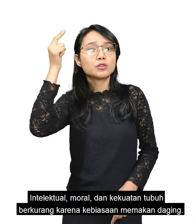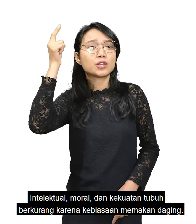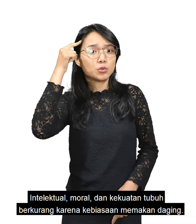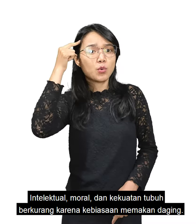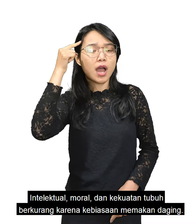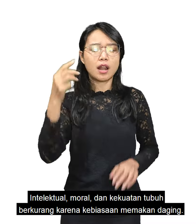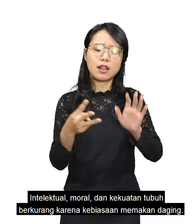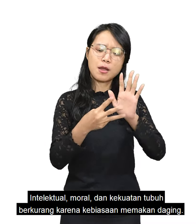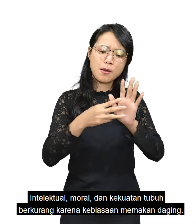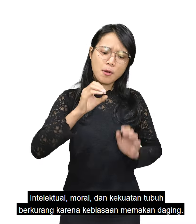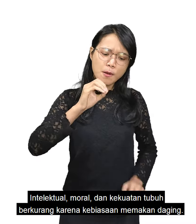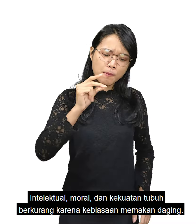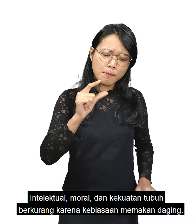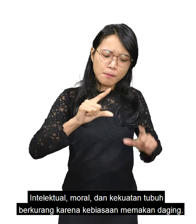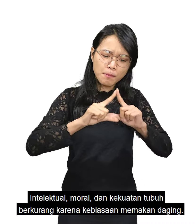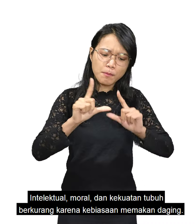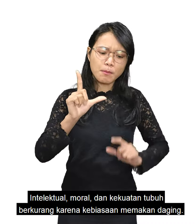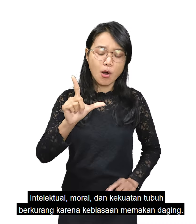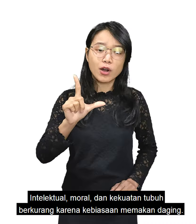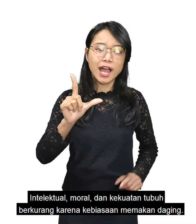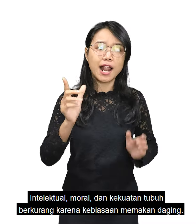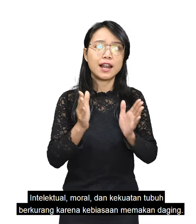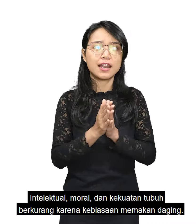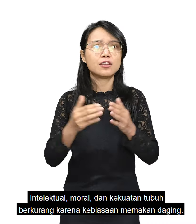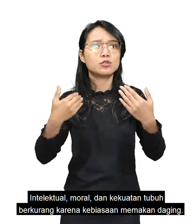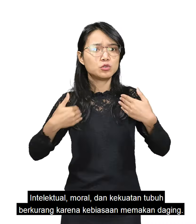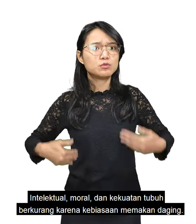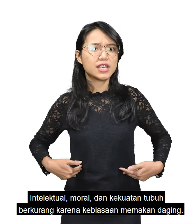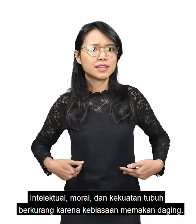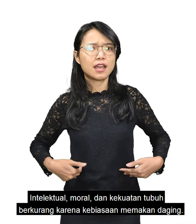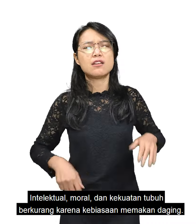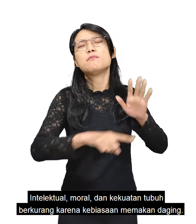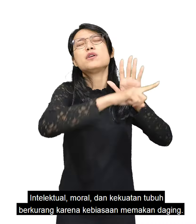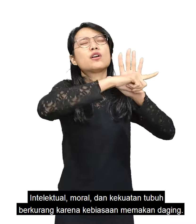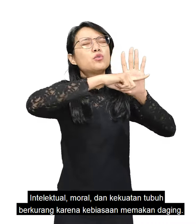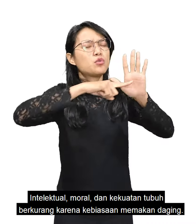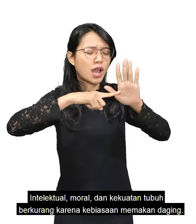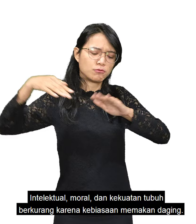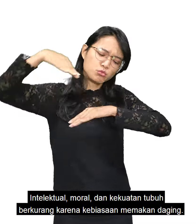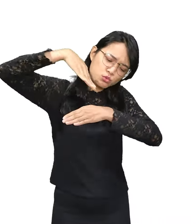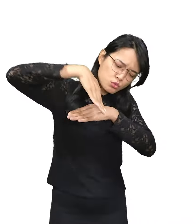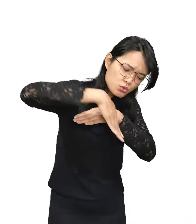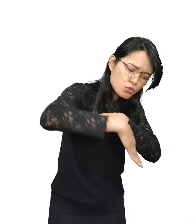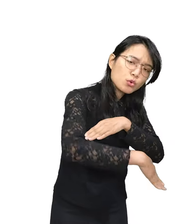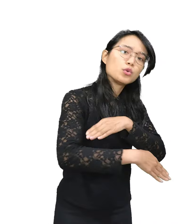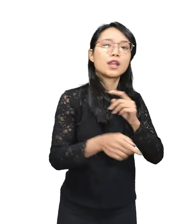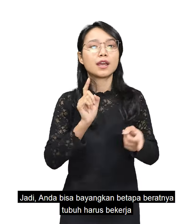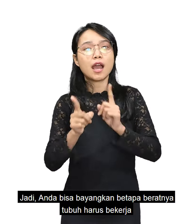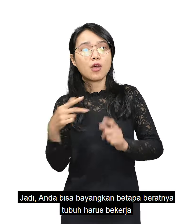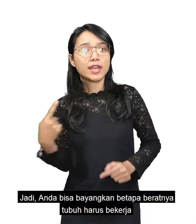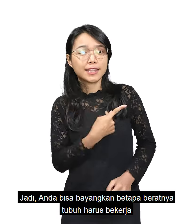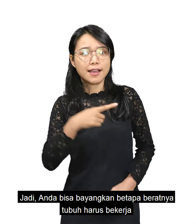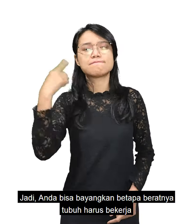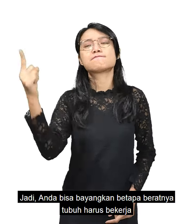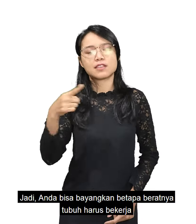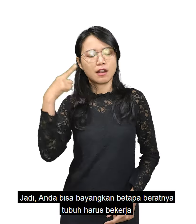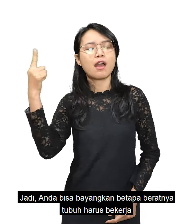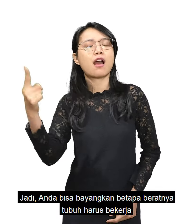tubuh berkurang karena kebiasaan memakan daging jadi Anda